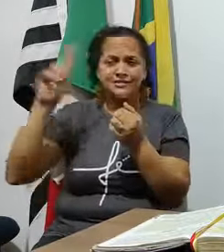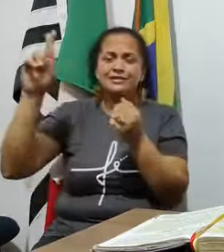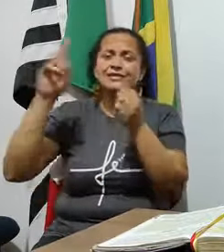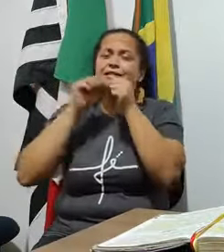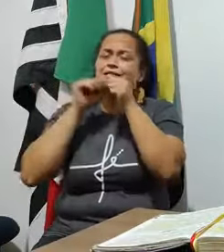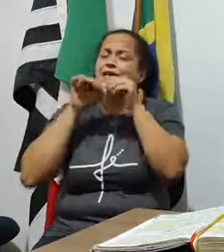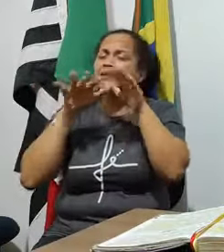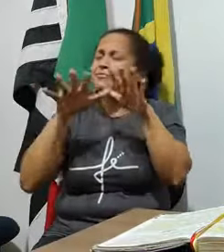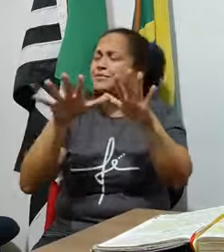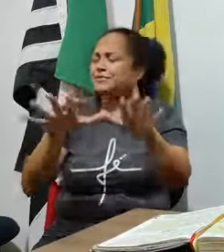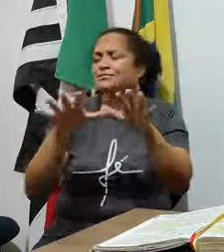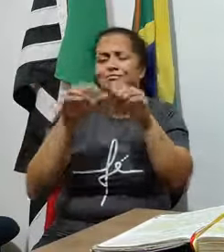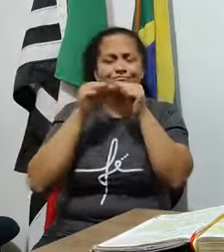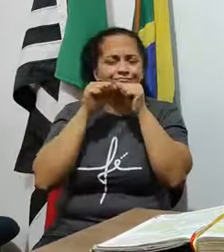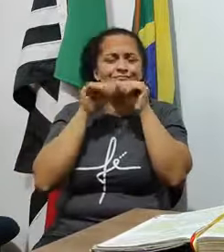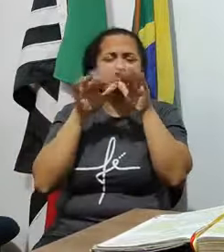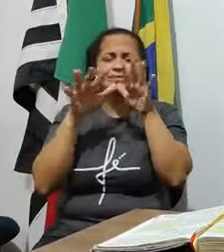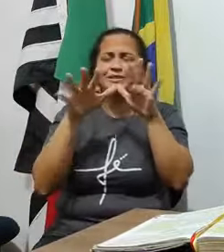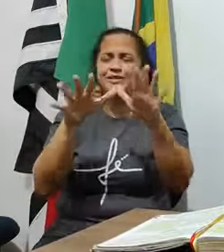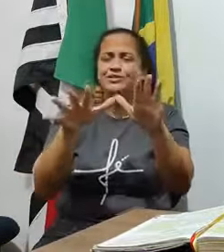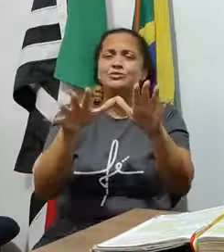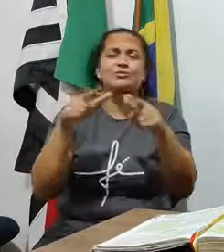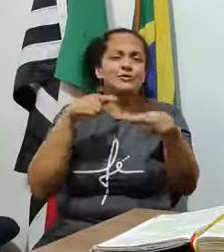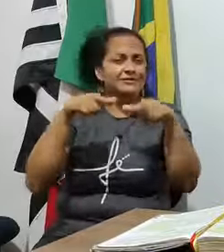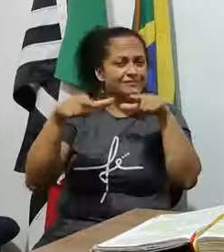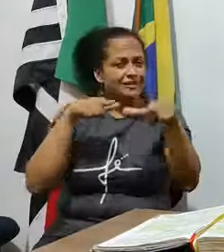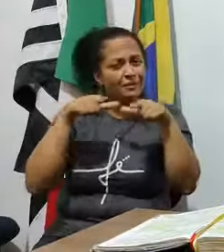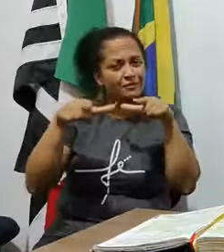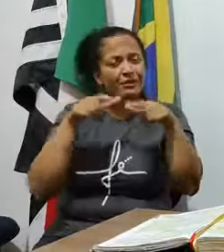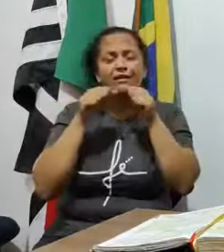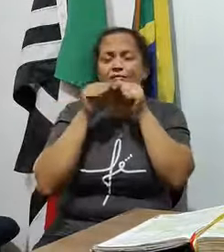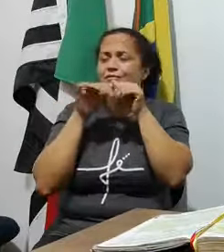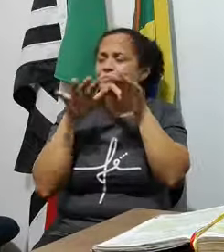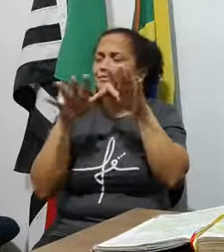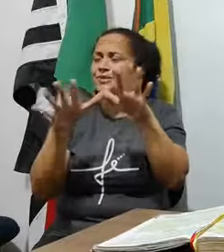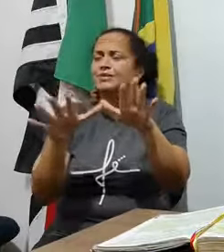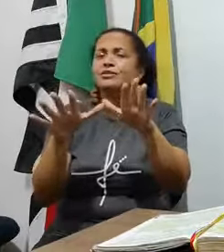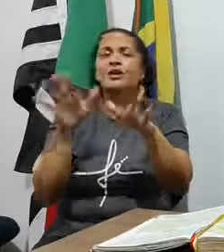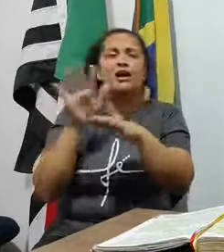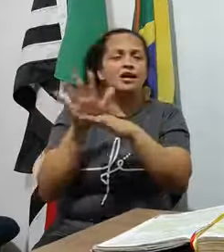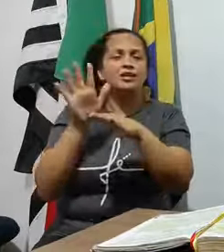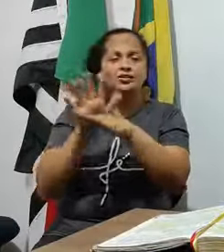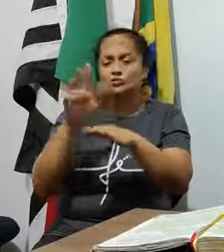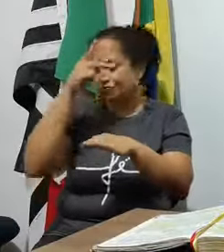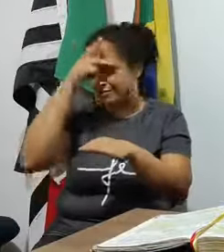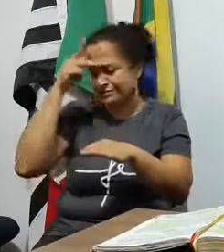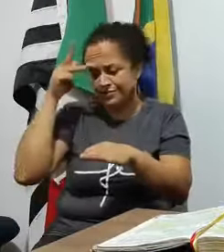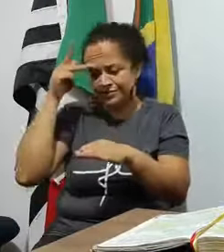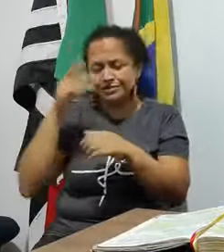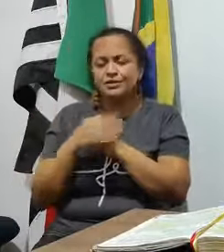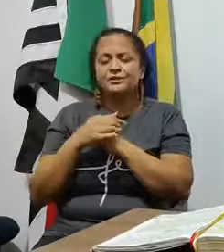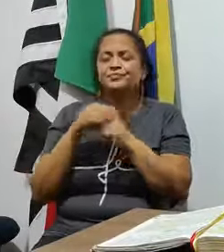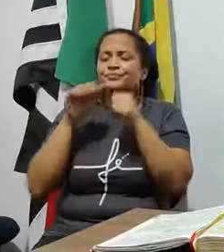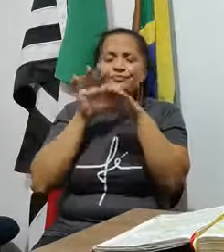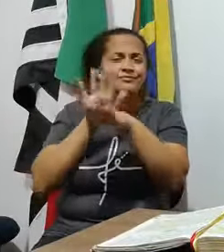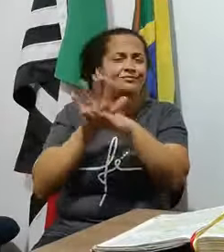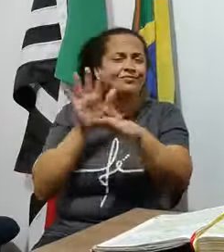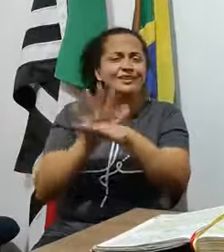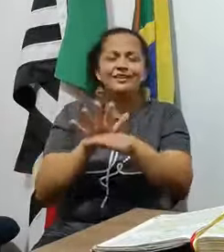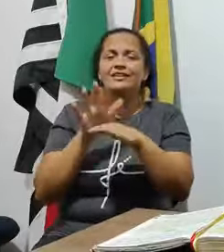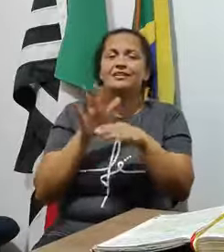Tua provisão, abre portas de emprego. Senhor, socorre o Teu povo, cura os enfermos, liberta